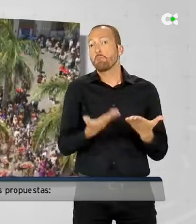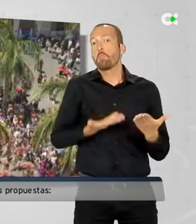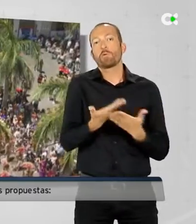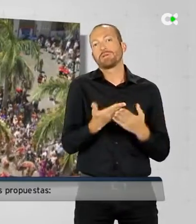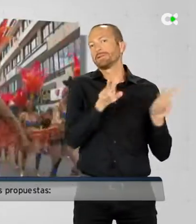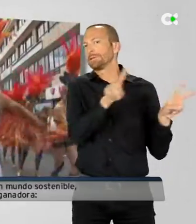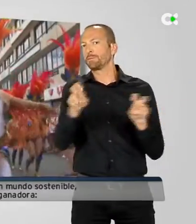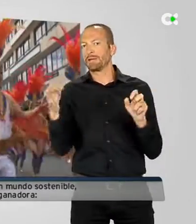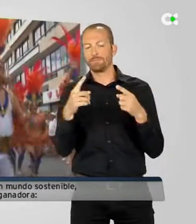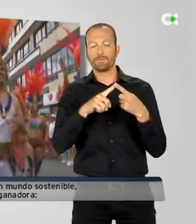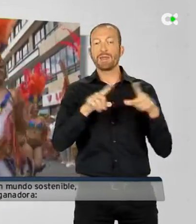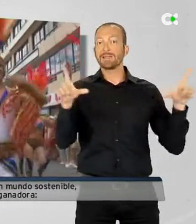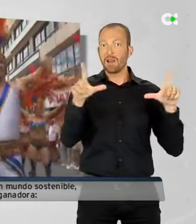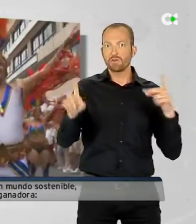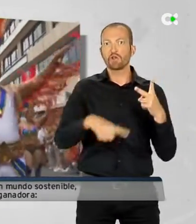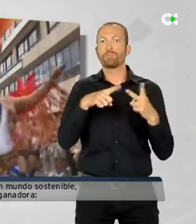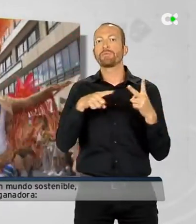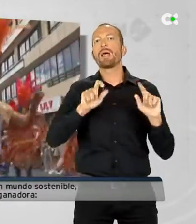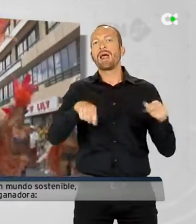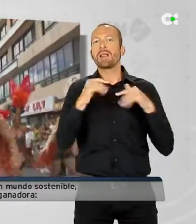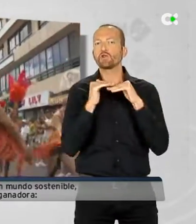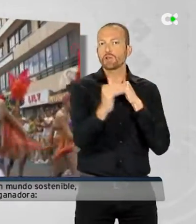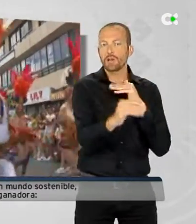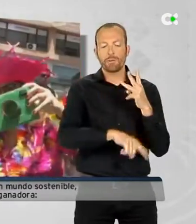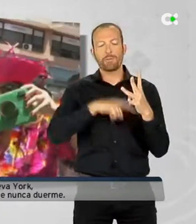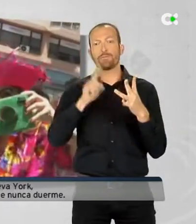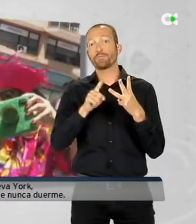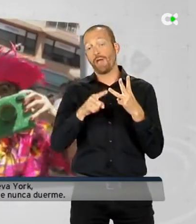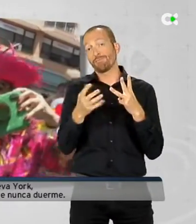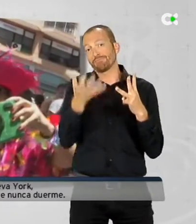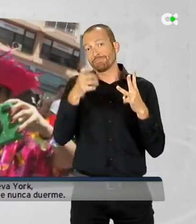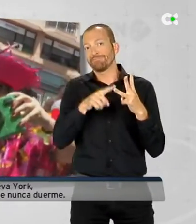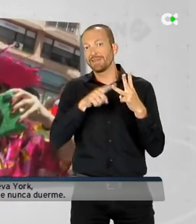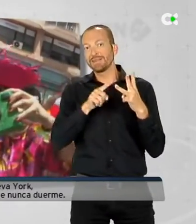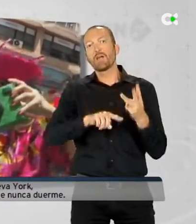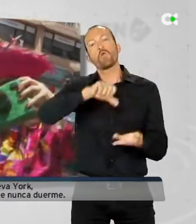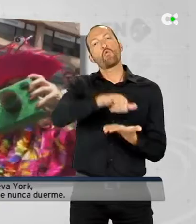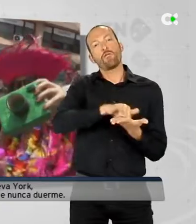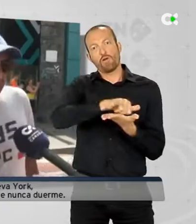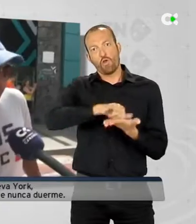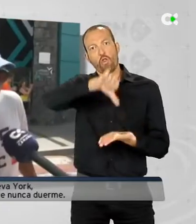propuestas, la televisión, un mundo sostenible y la ganadora, Nueva York, la ciudad que nunca duerme. Me encanta Nueva